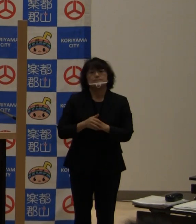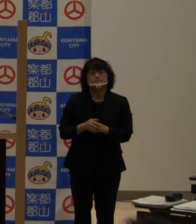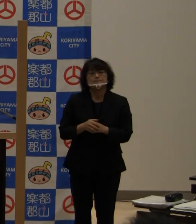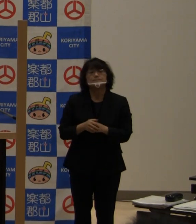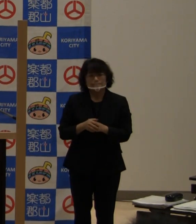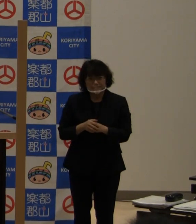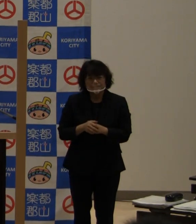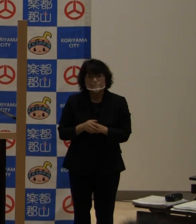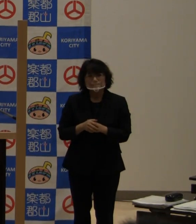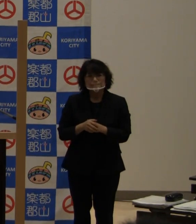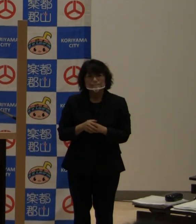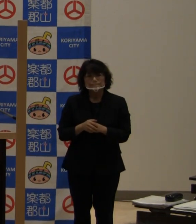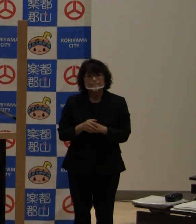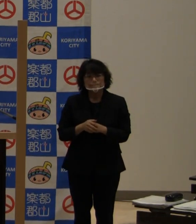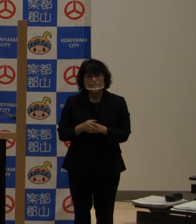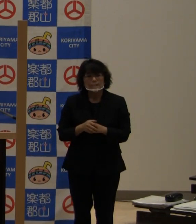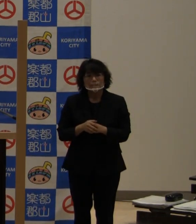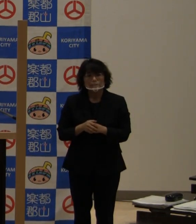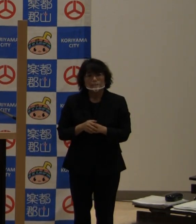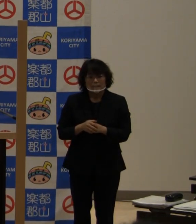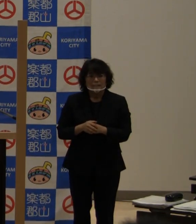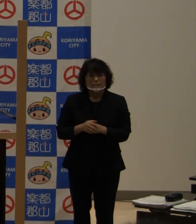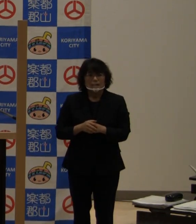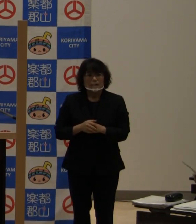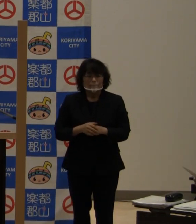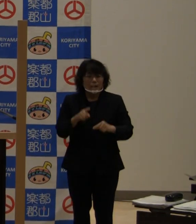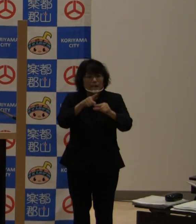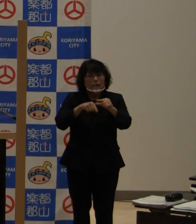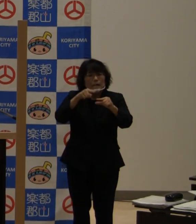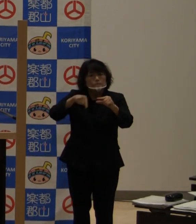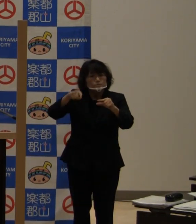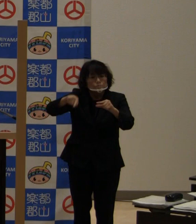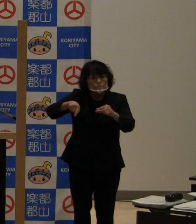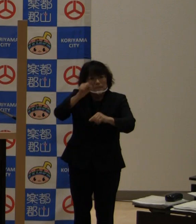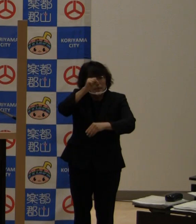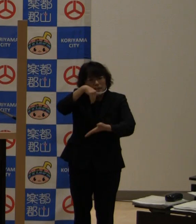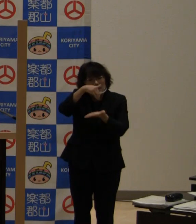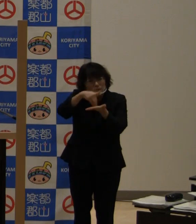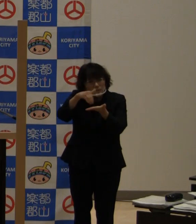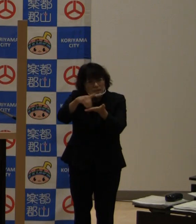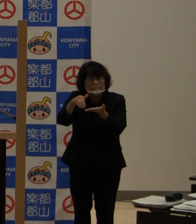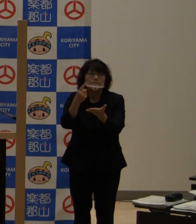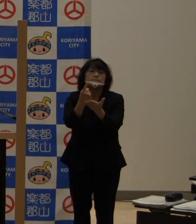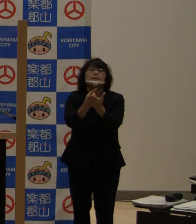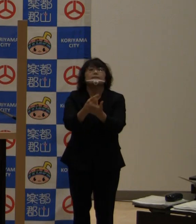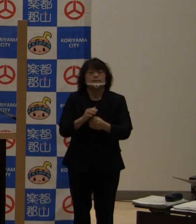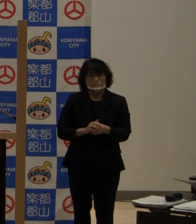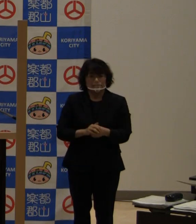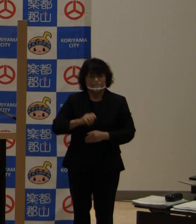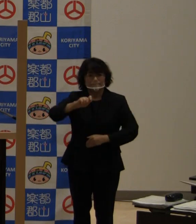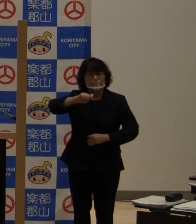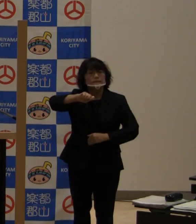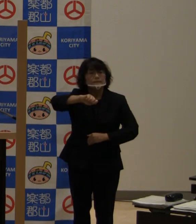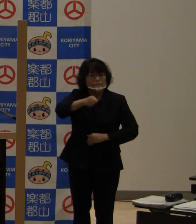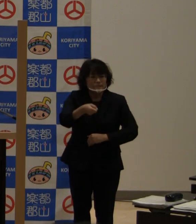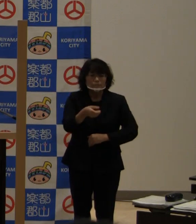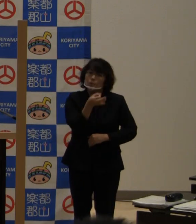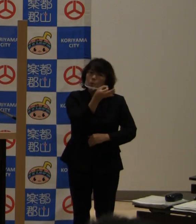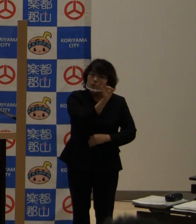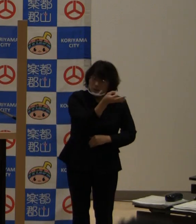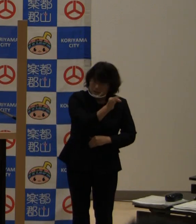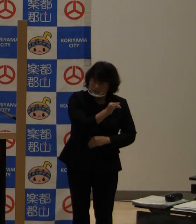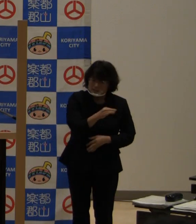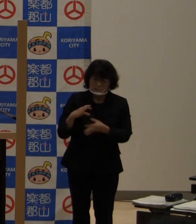る骨格予算ということになります。義務的経費、継続的事業及